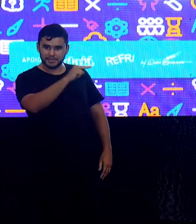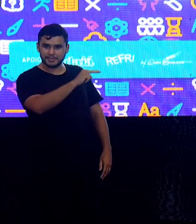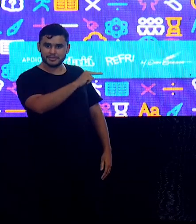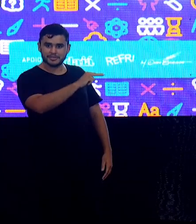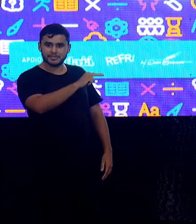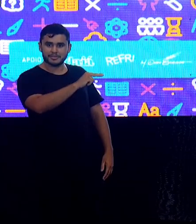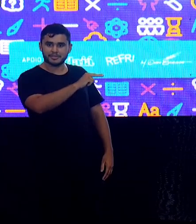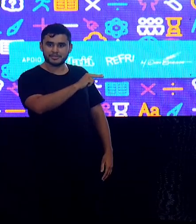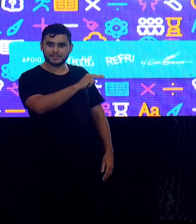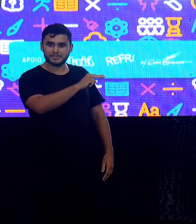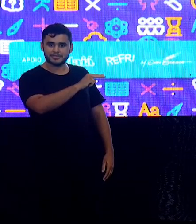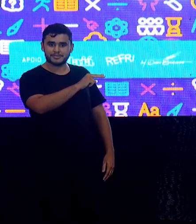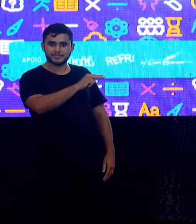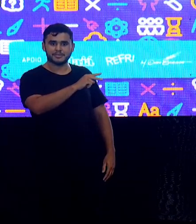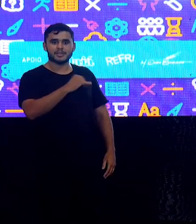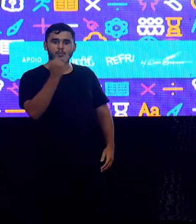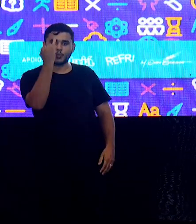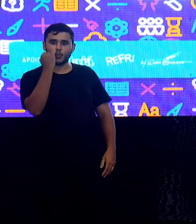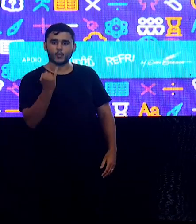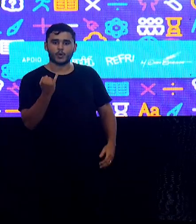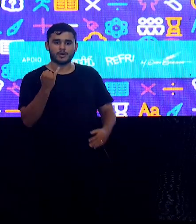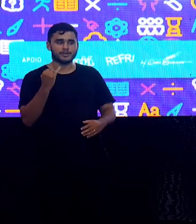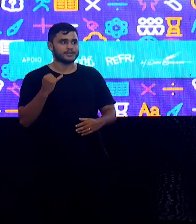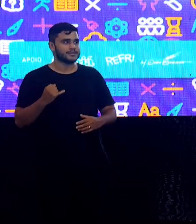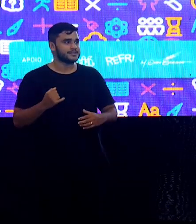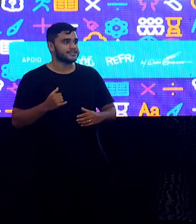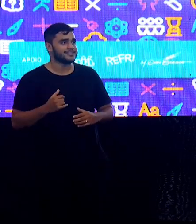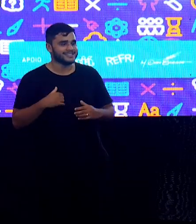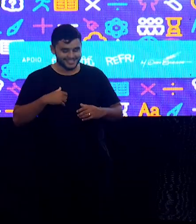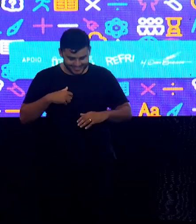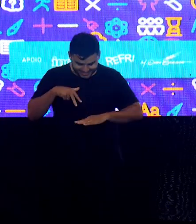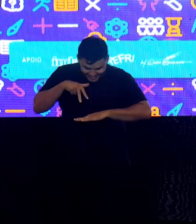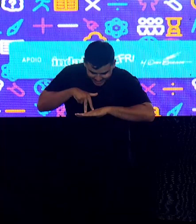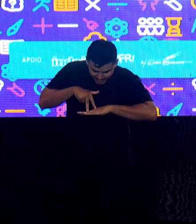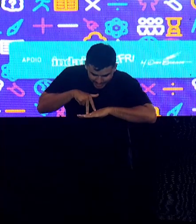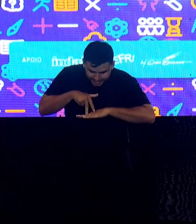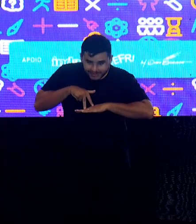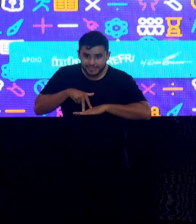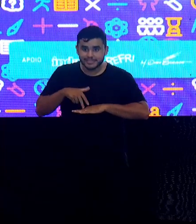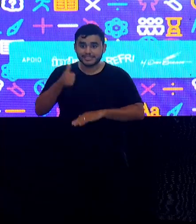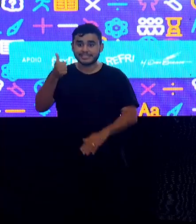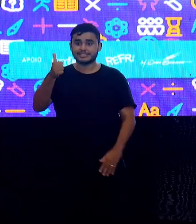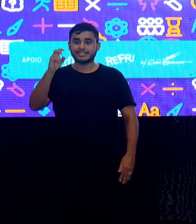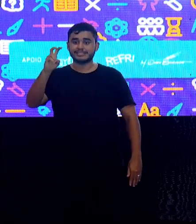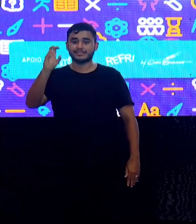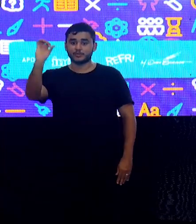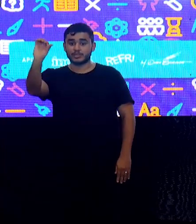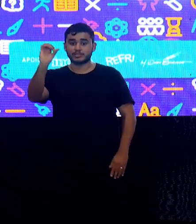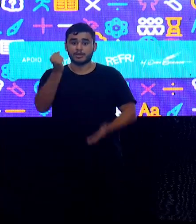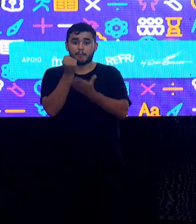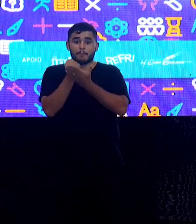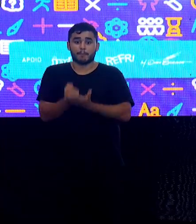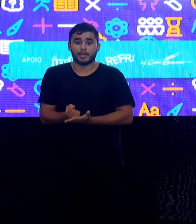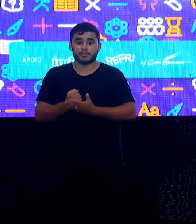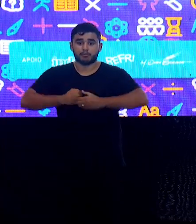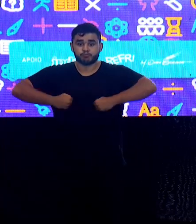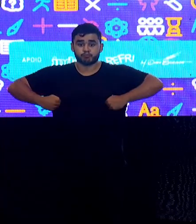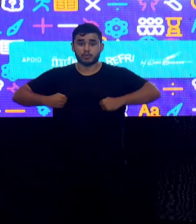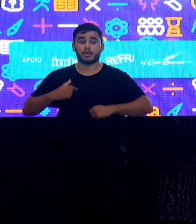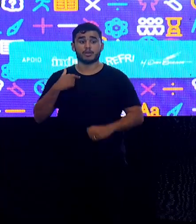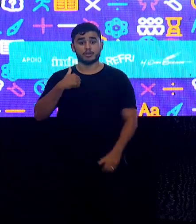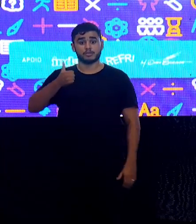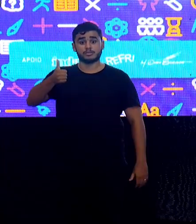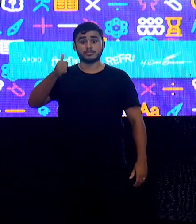156 quilos. Pensa num palco bom? Esse palco é bom, viu? É tanto peso que eu desisti de me